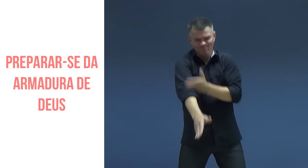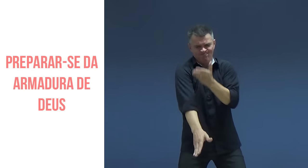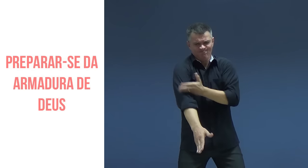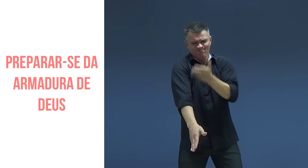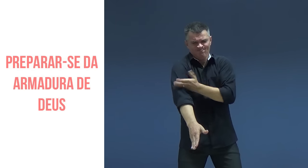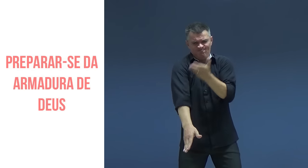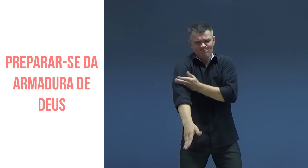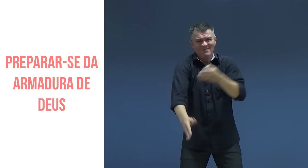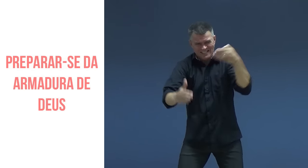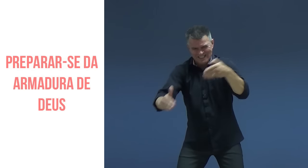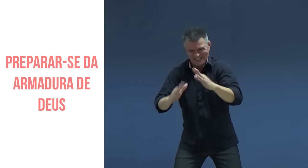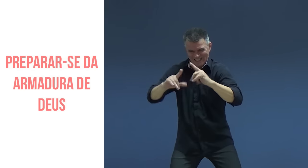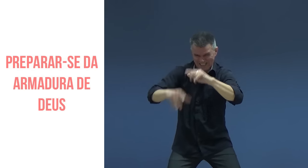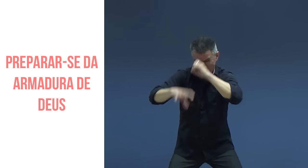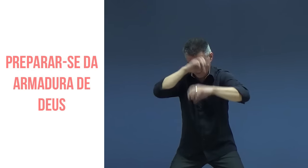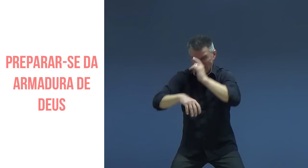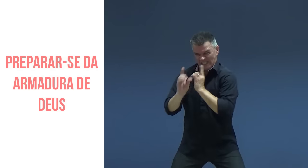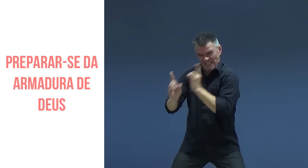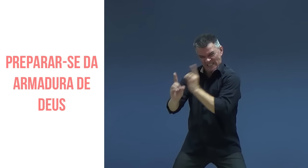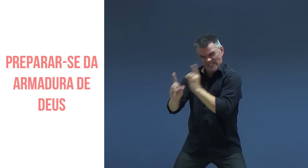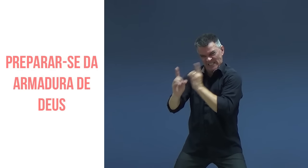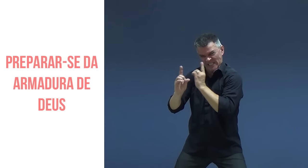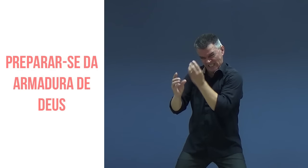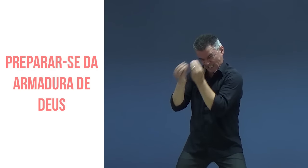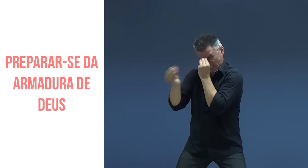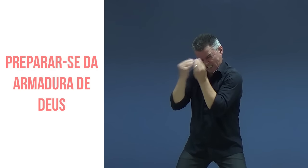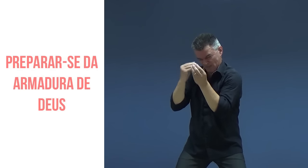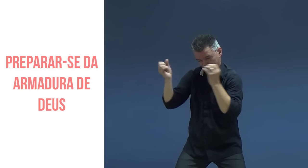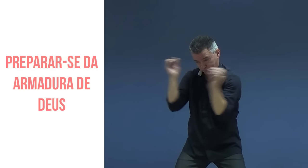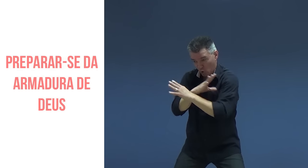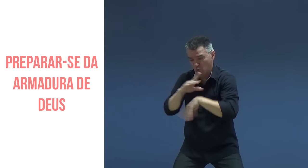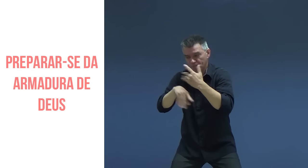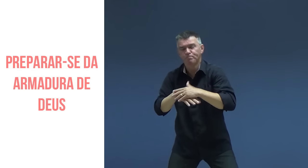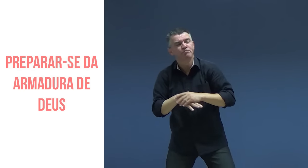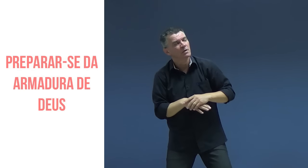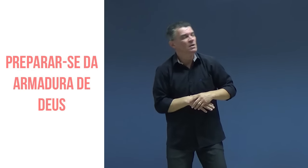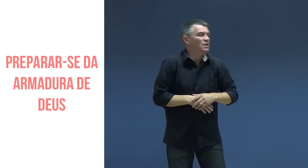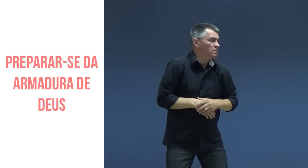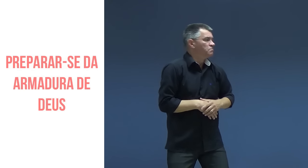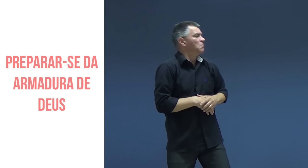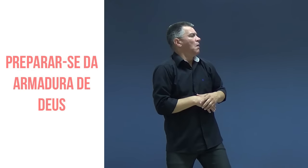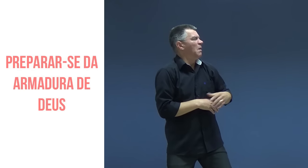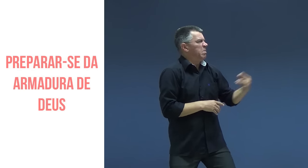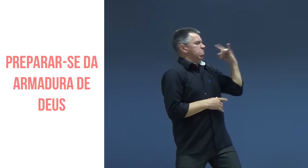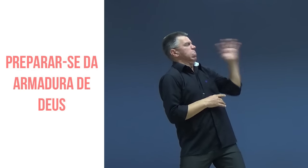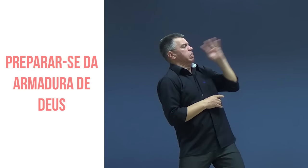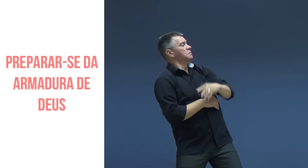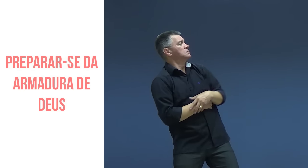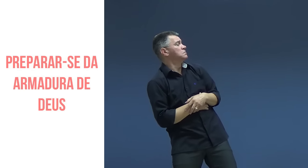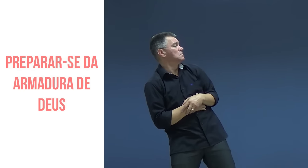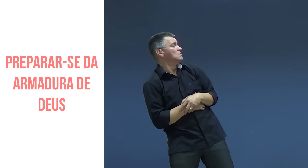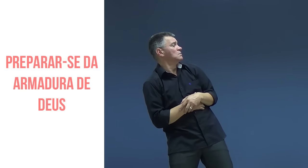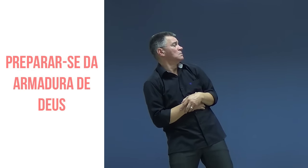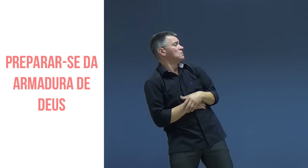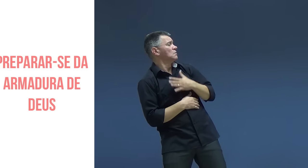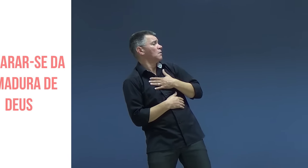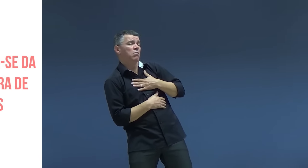E é isso que você tem que fazer, você tem que praticar, né, na igreja, ser discipulado, aprender. Né?